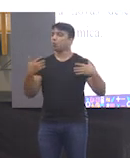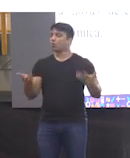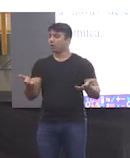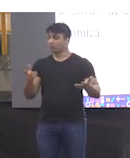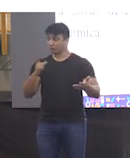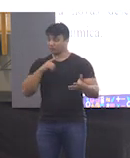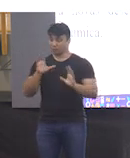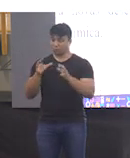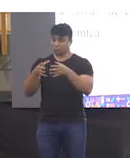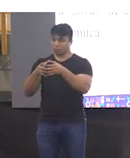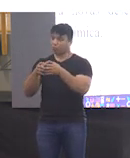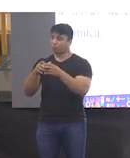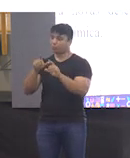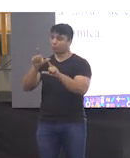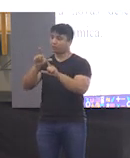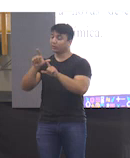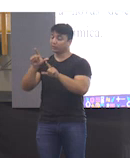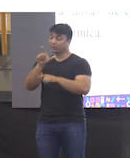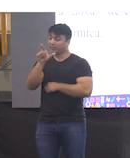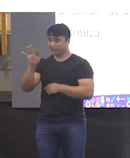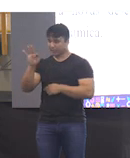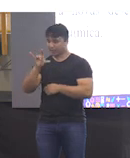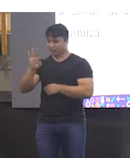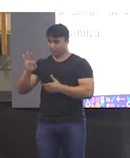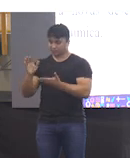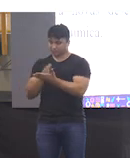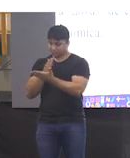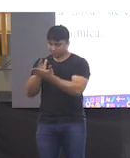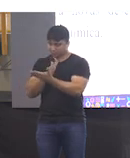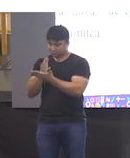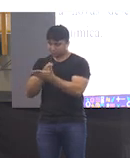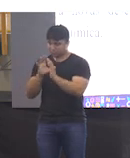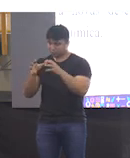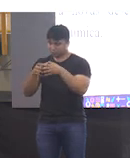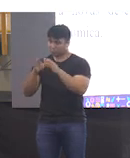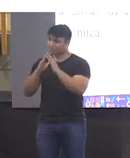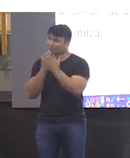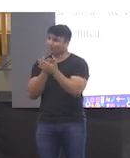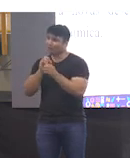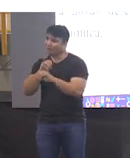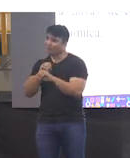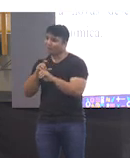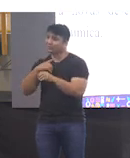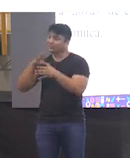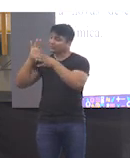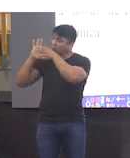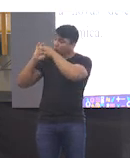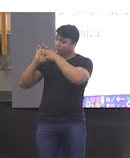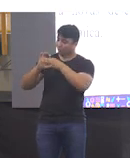uma escola literária só muda quando um contexto histórico muda.